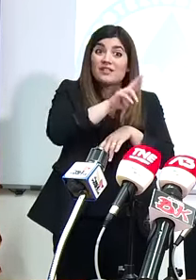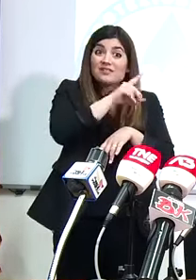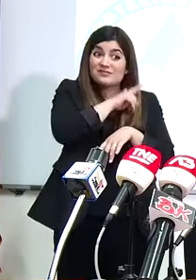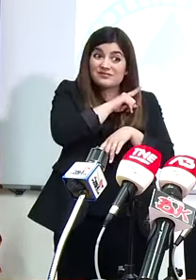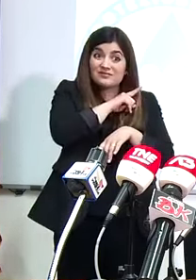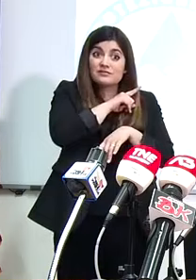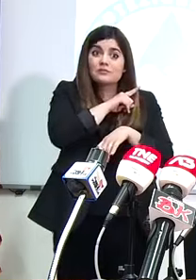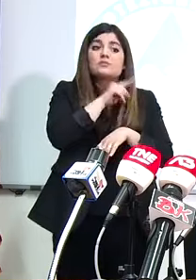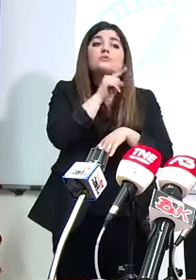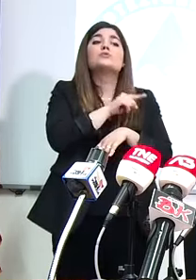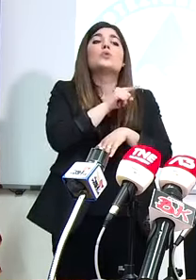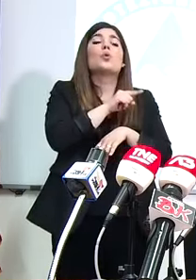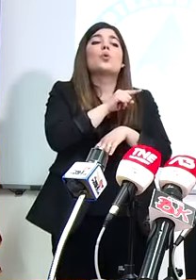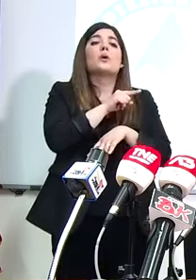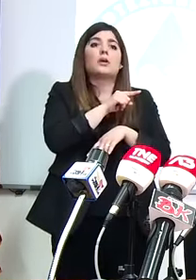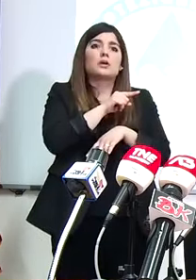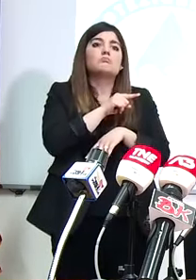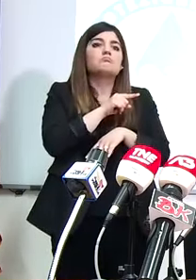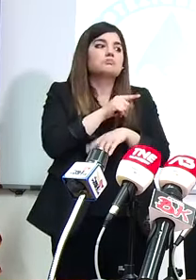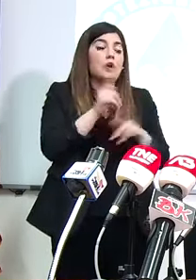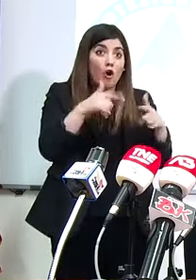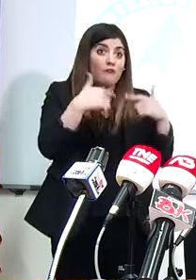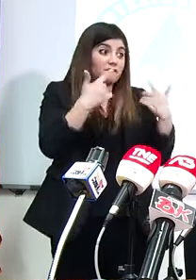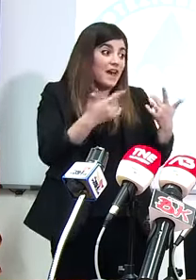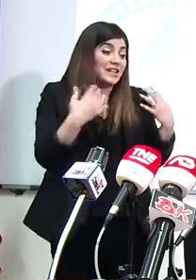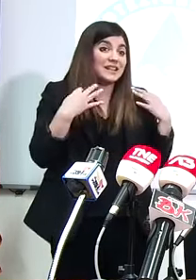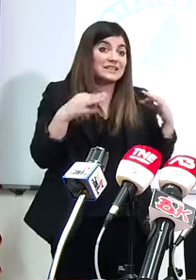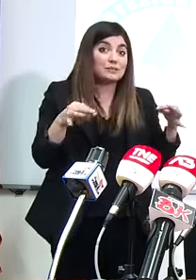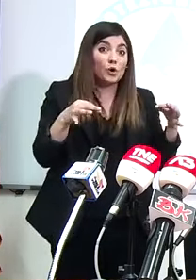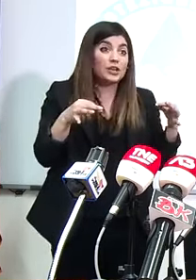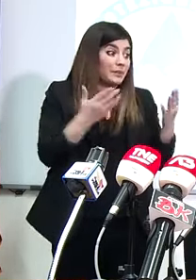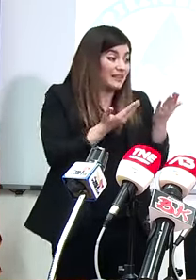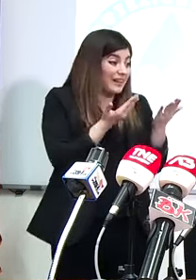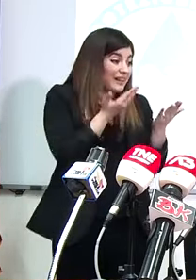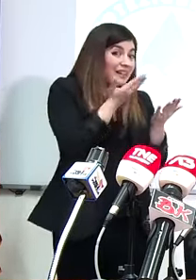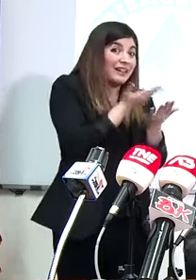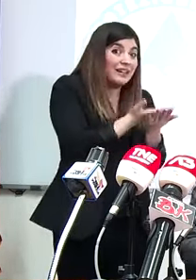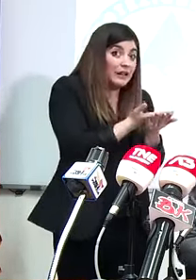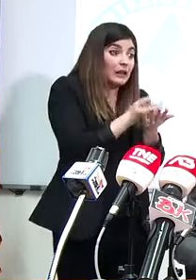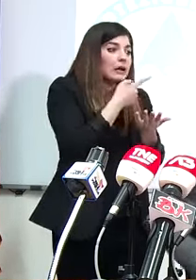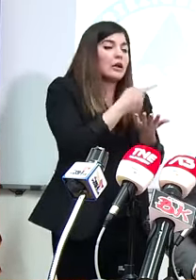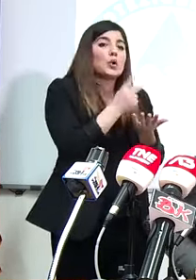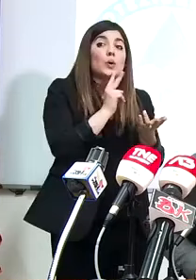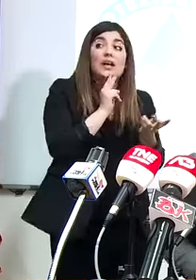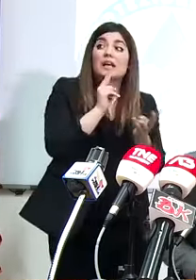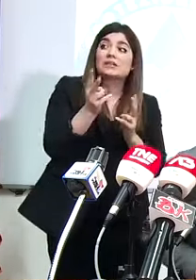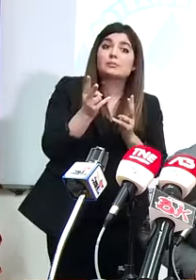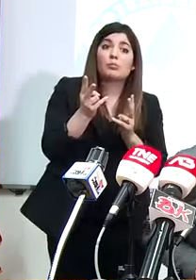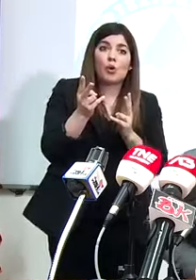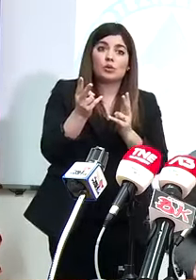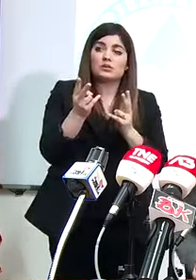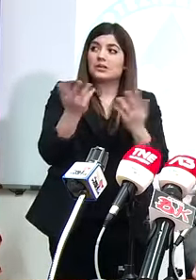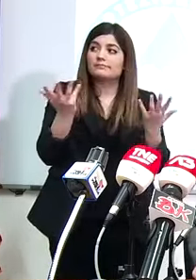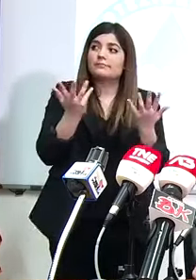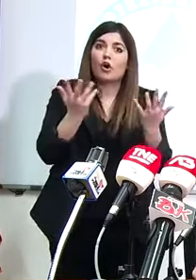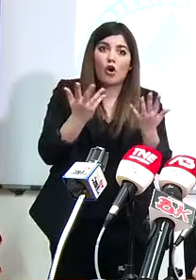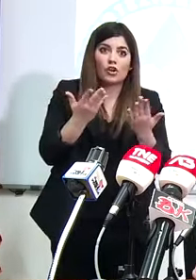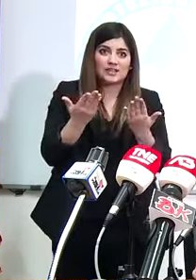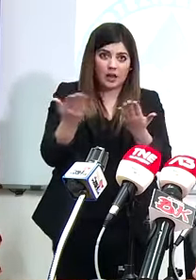disponibilità ha risposto diteci cosa avete in mano e non so se sono queste le card dottor farà tutto messo da parte che